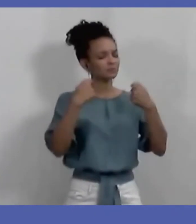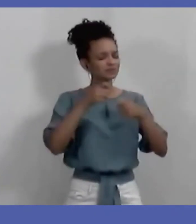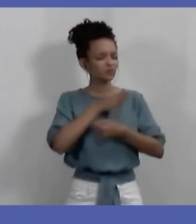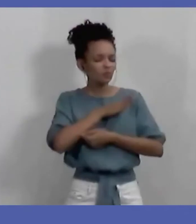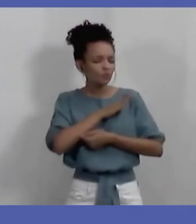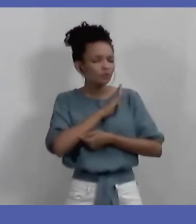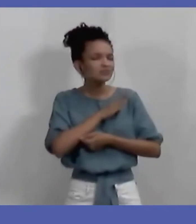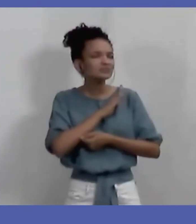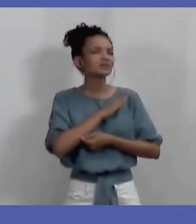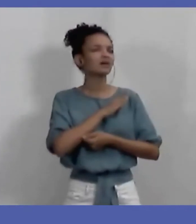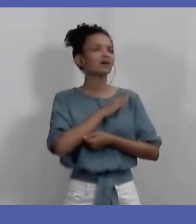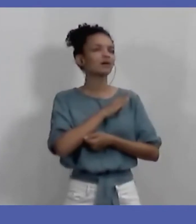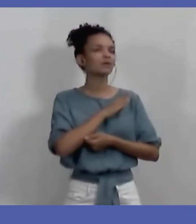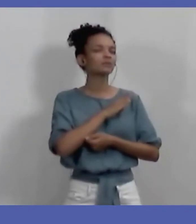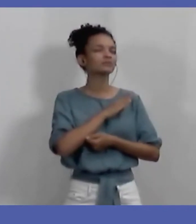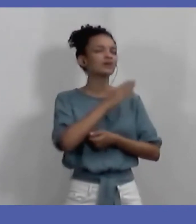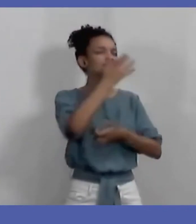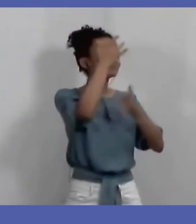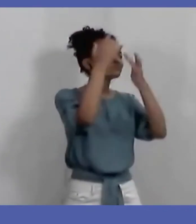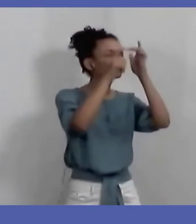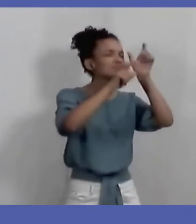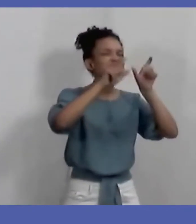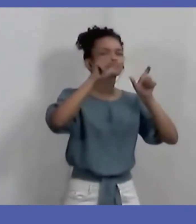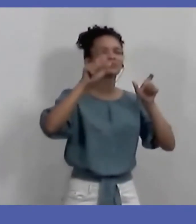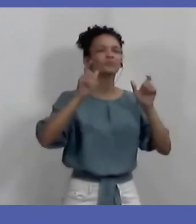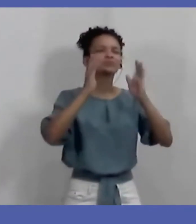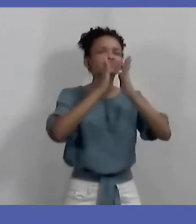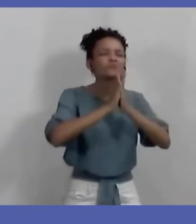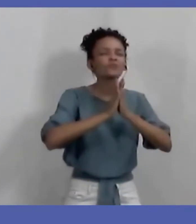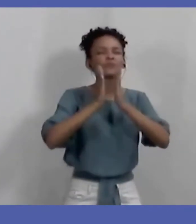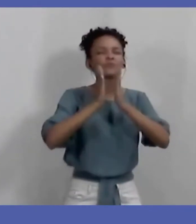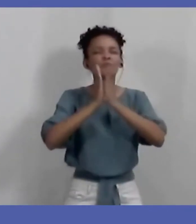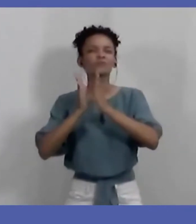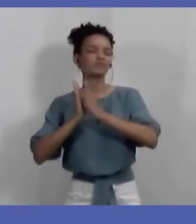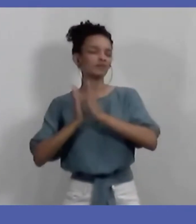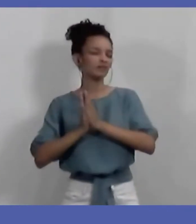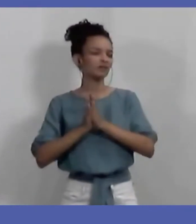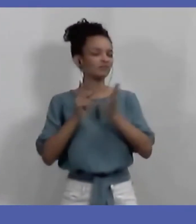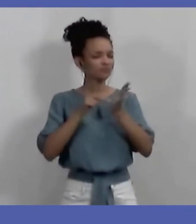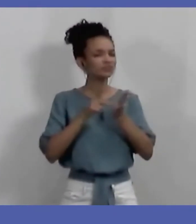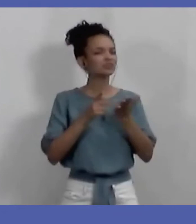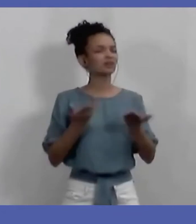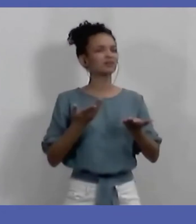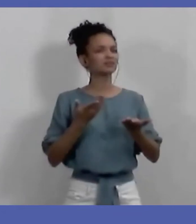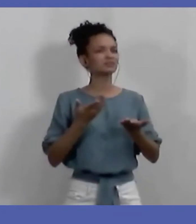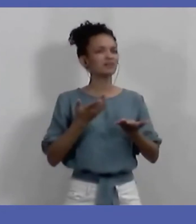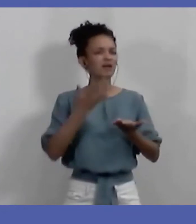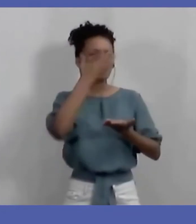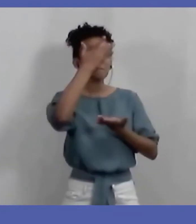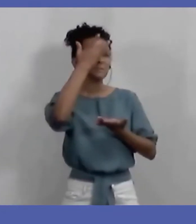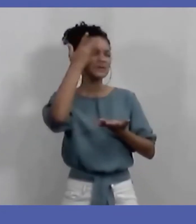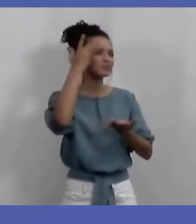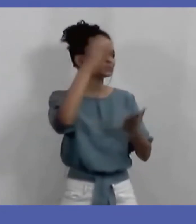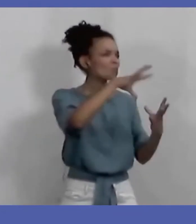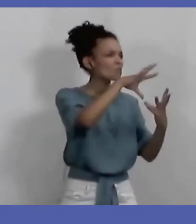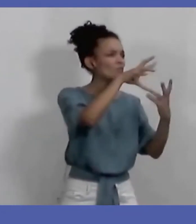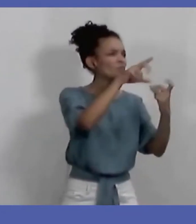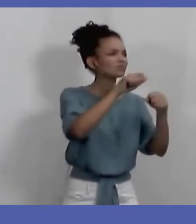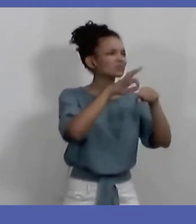Orar pelas pessoas, não é verdade? Vendo a situação das pessoas,